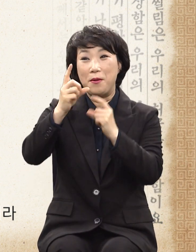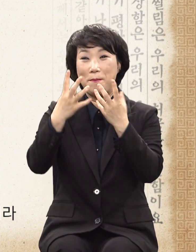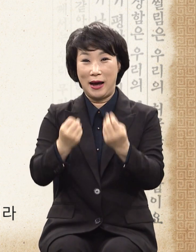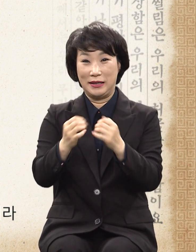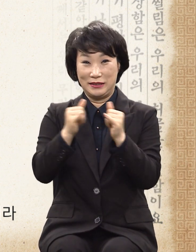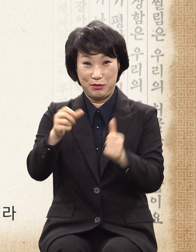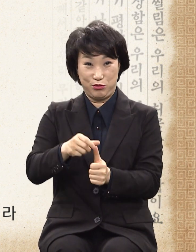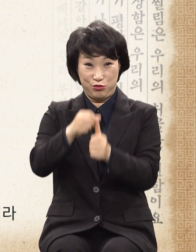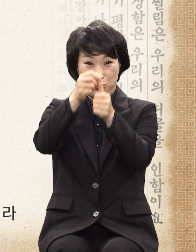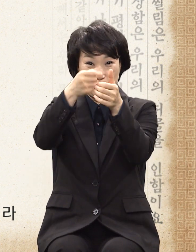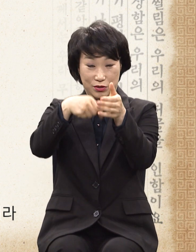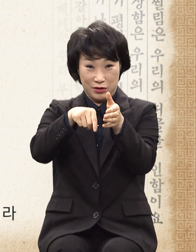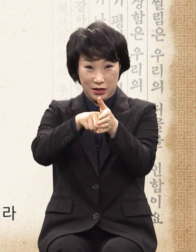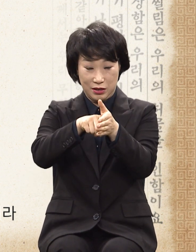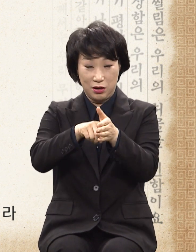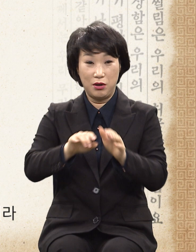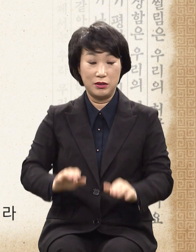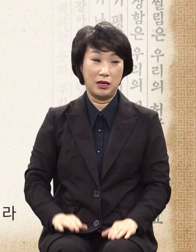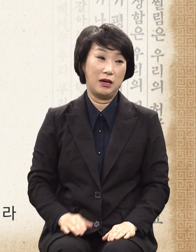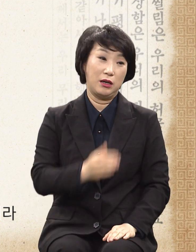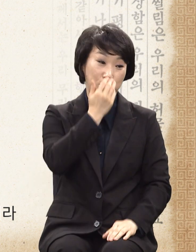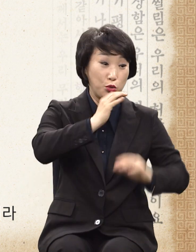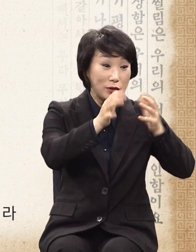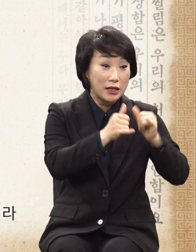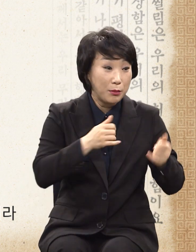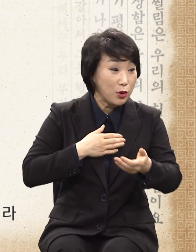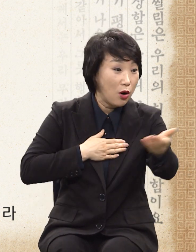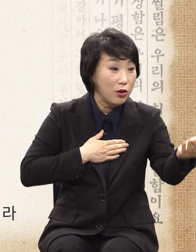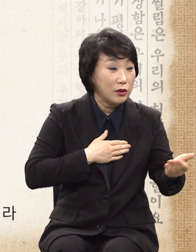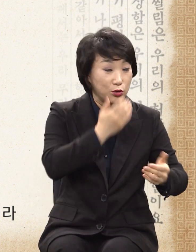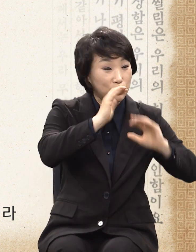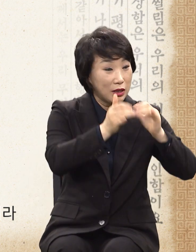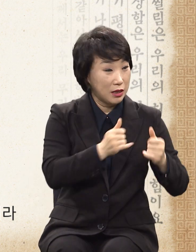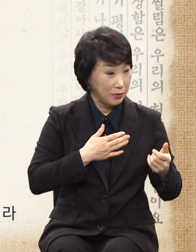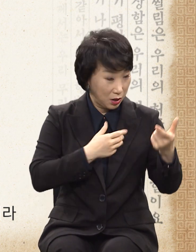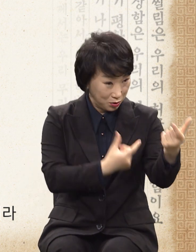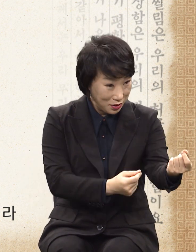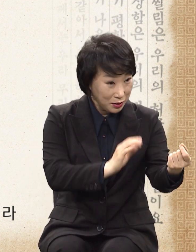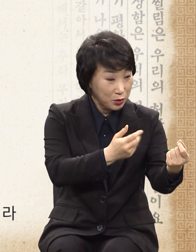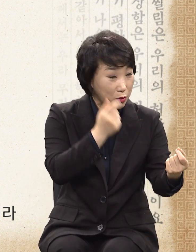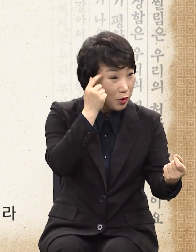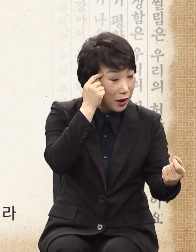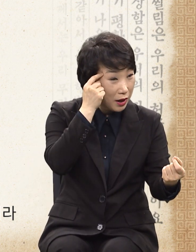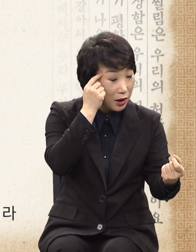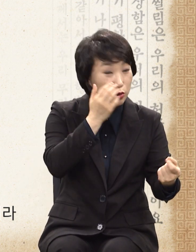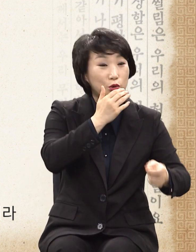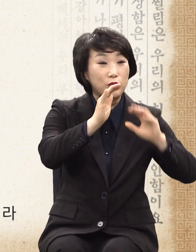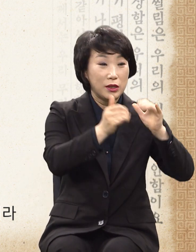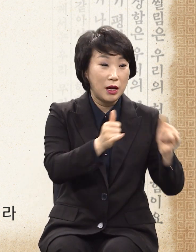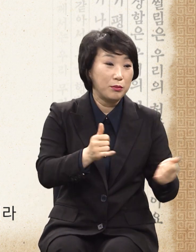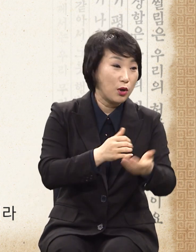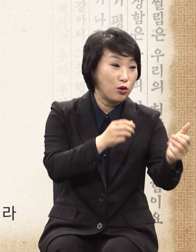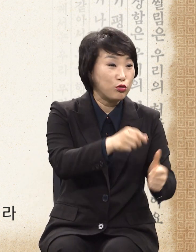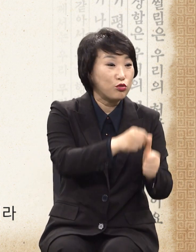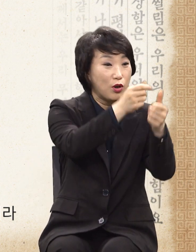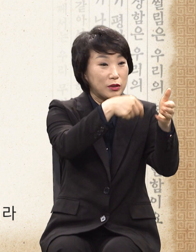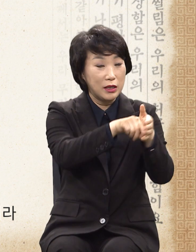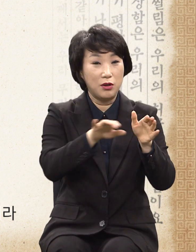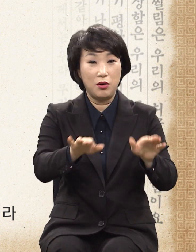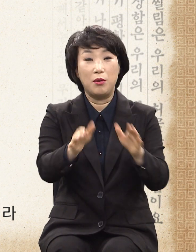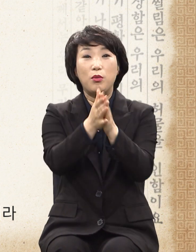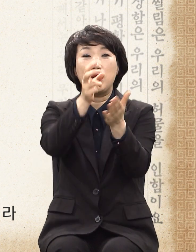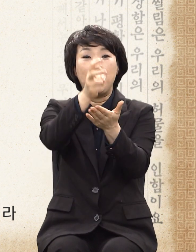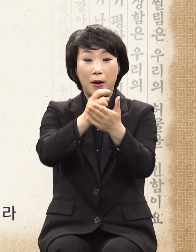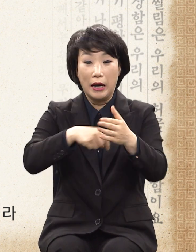사람을 얻고자 함이라. 유대인들에게는 내가 유대인과 같이 된 것은 유대인들을 얻고자 함이요, 율법